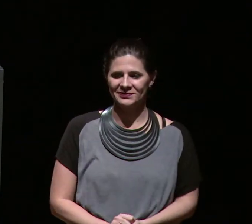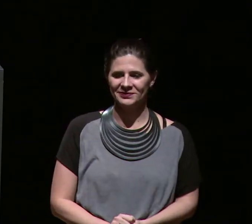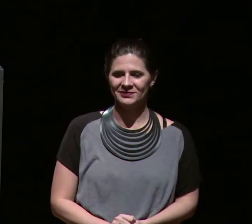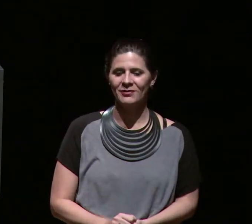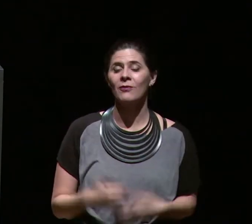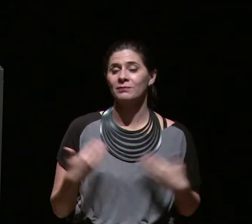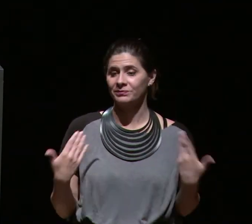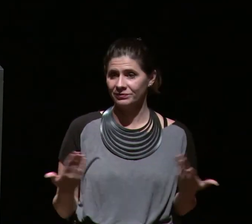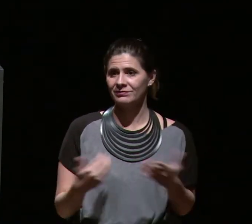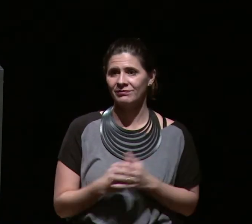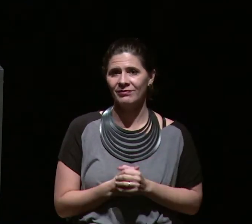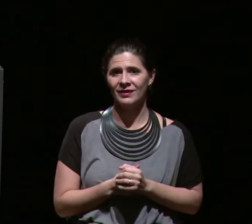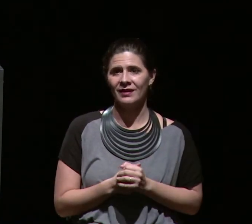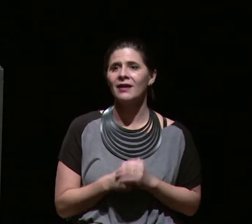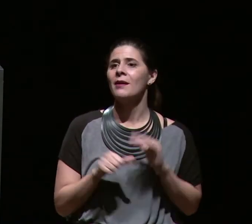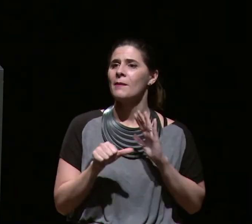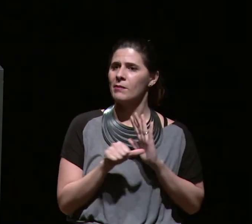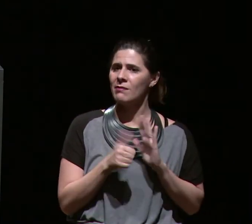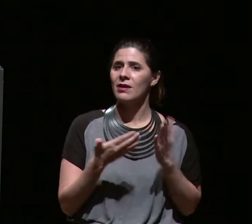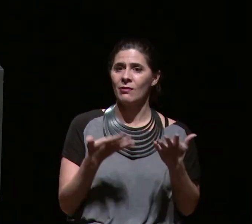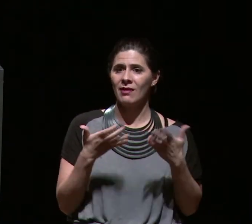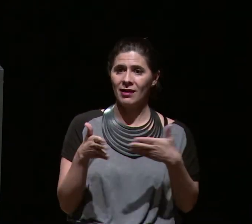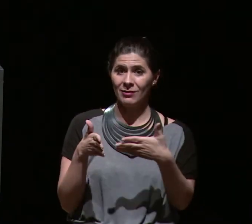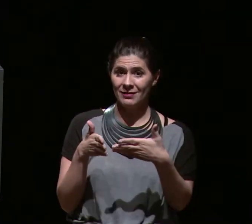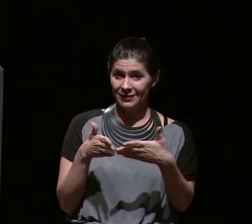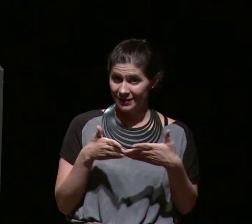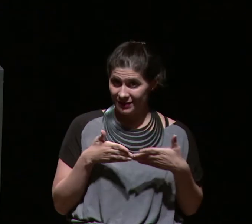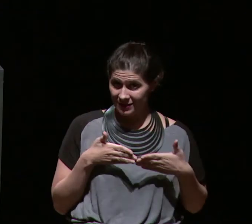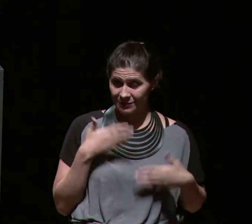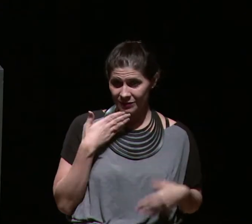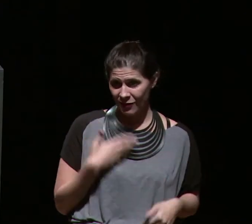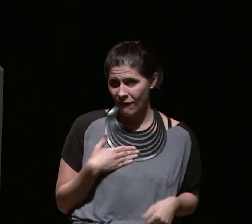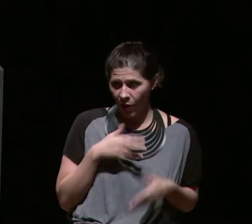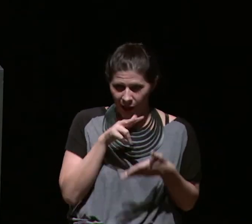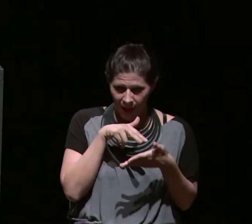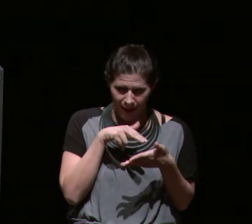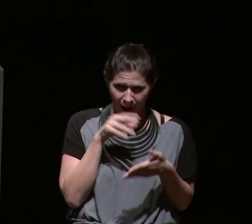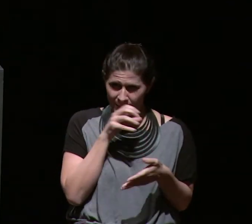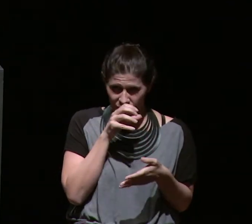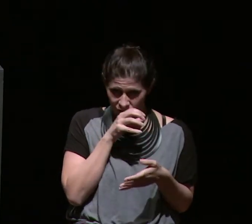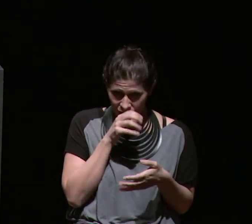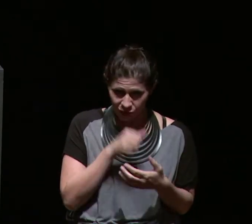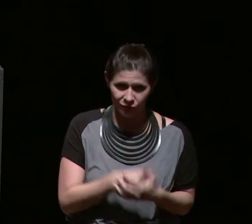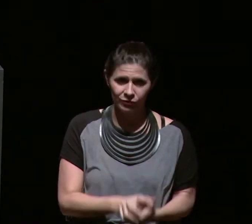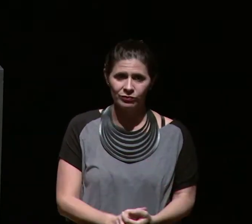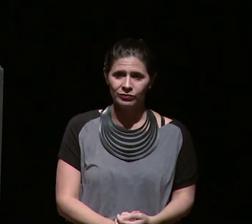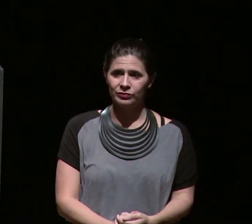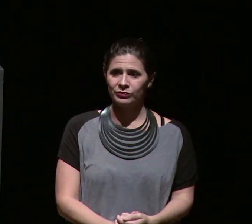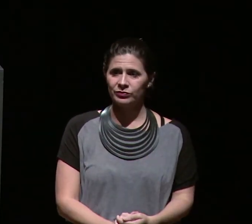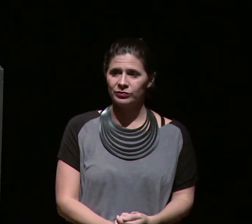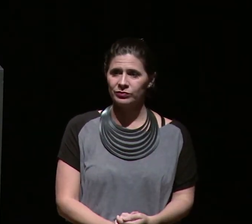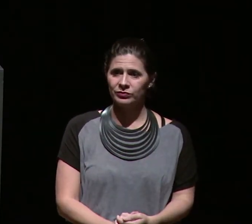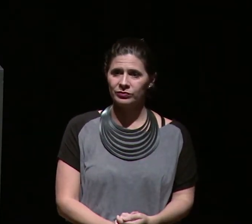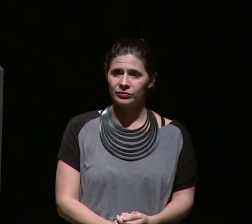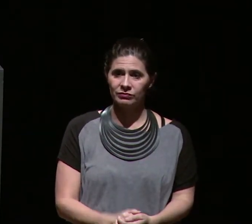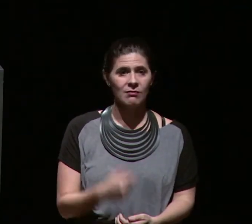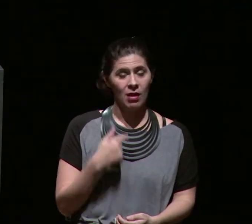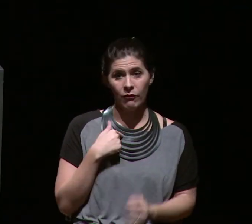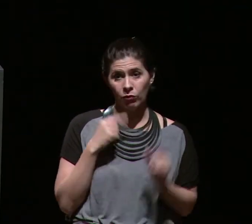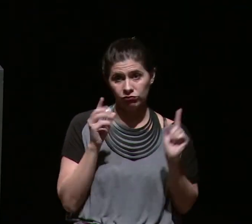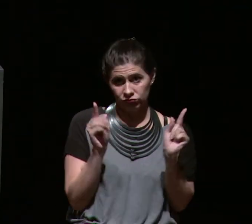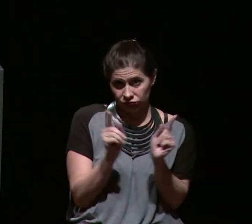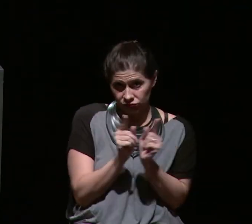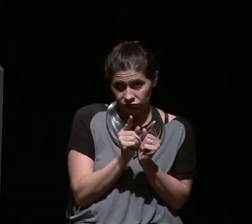Bom, primeiro eu queria pedir licença para vocês. Eu vou ler só um babadinho assim rápido, tá? Serei